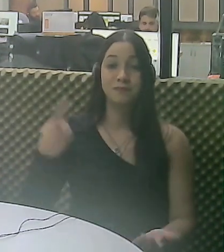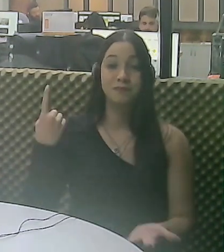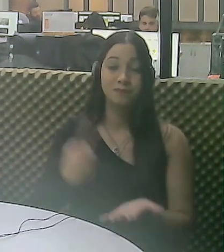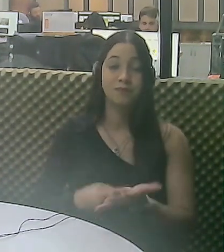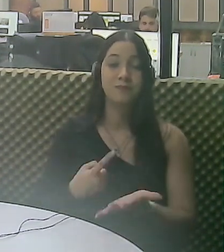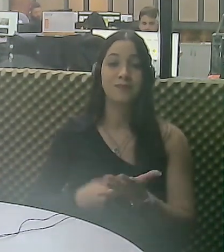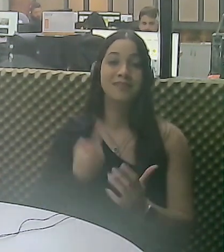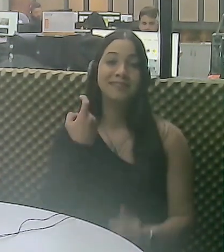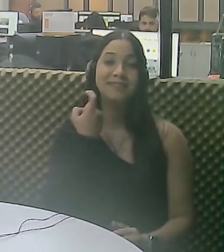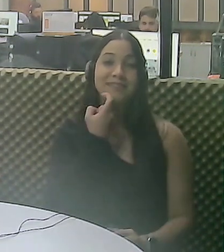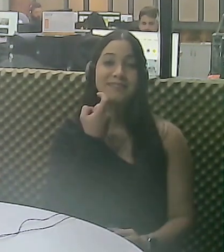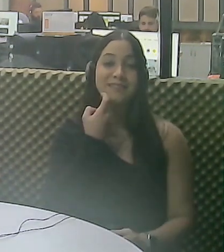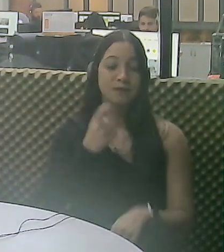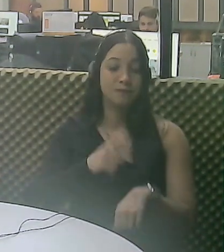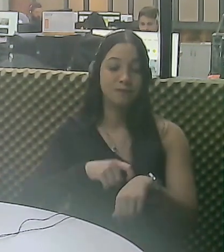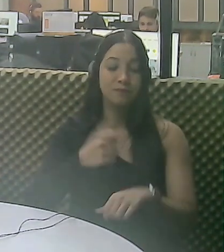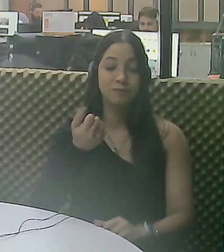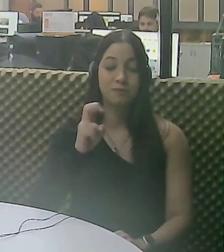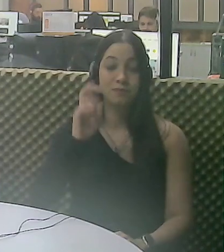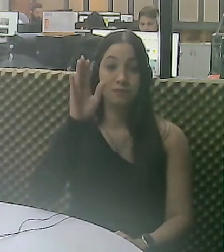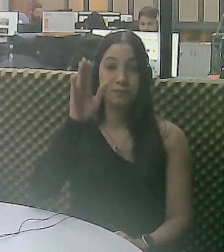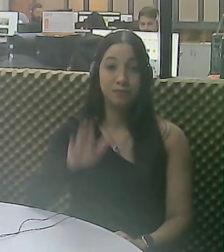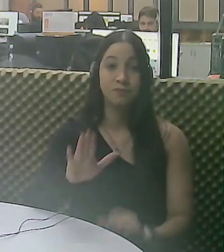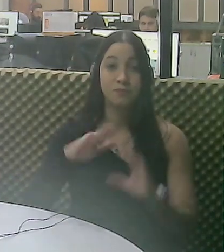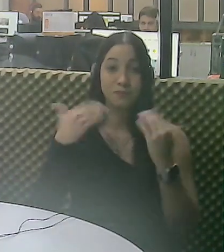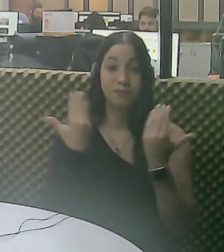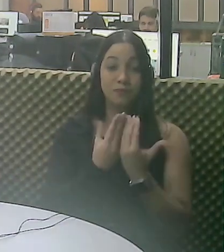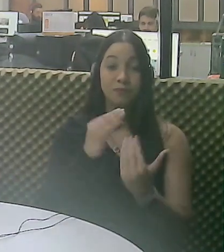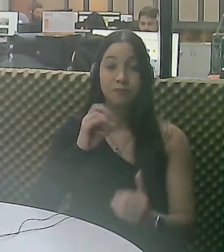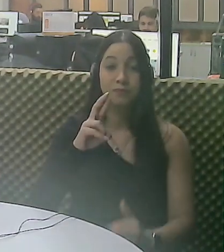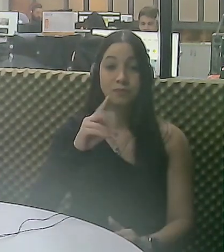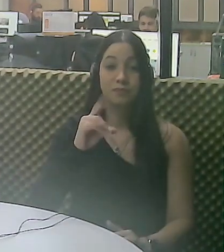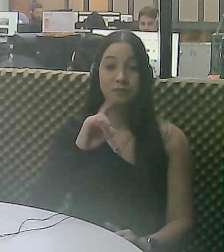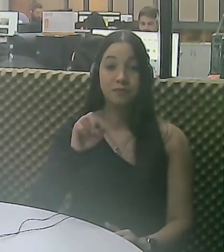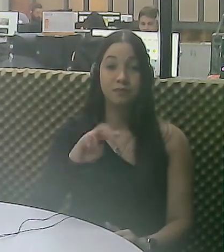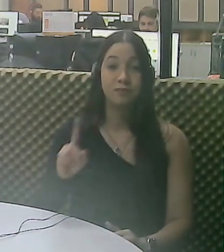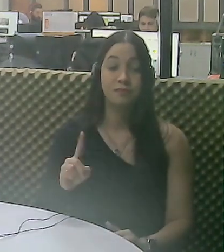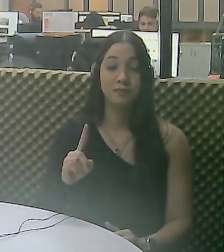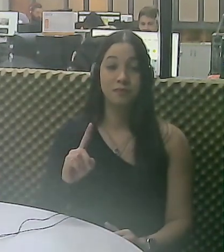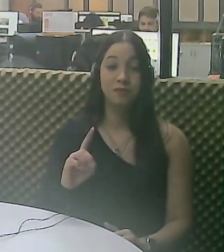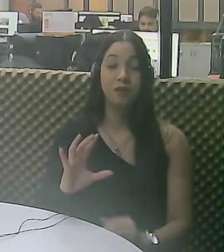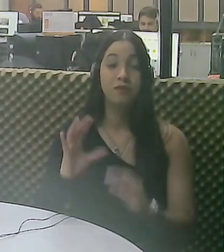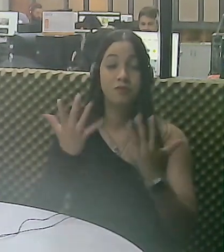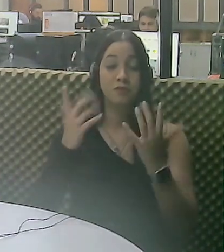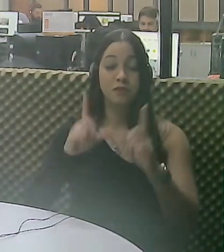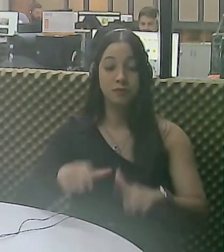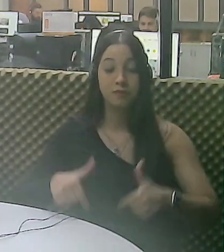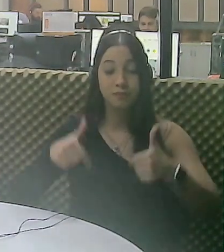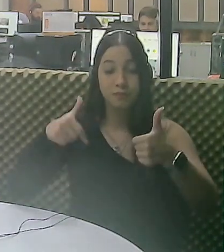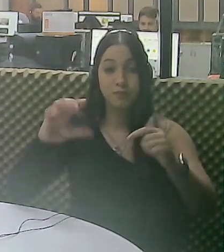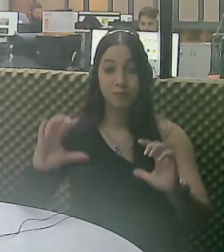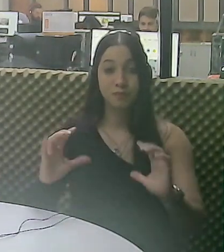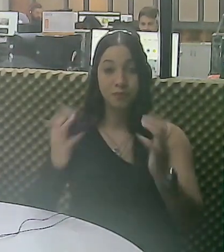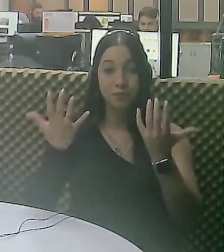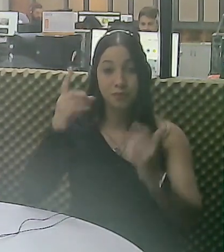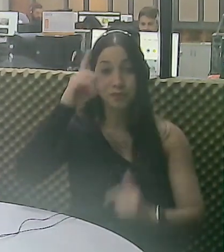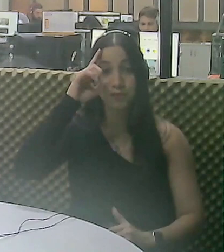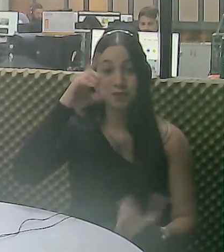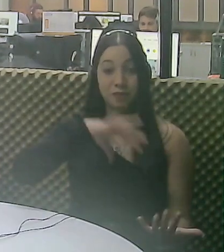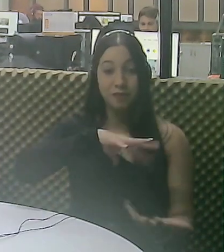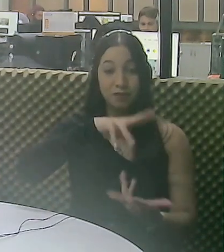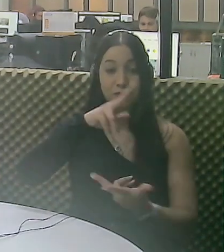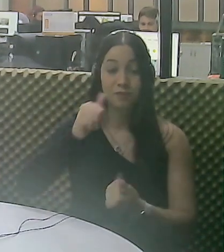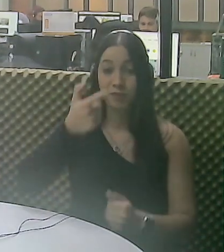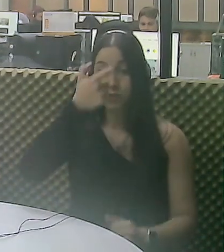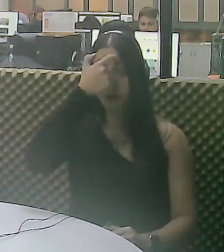para esta sexta-feira, às 15h, no Auditório Cícero Diniz, o fórum faz parte das ações comemorativas pelo Dia Mundial